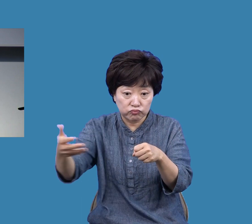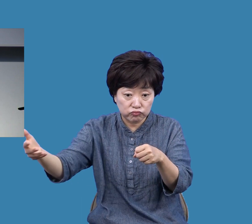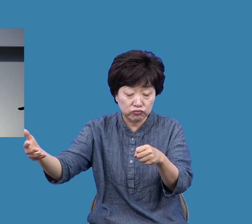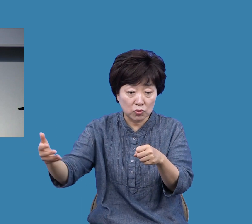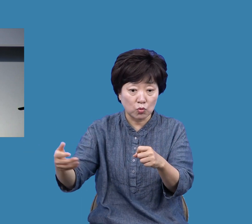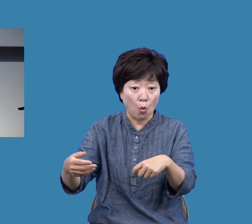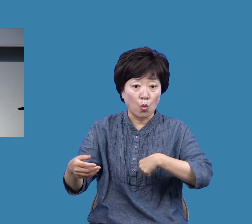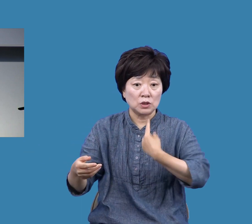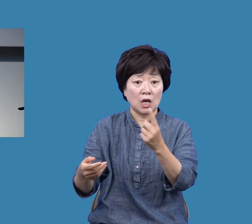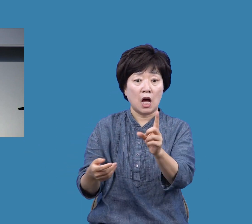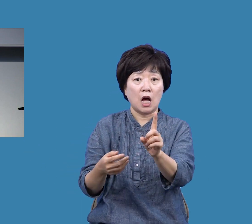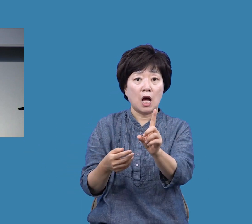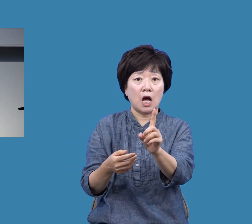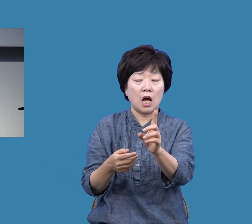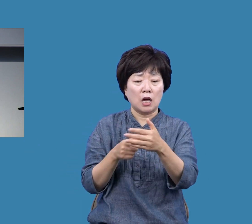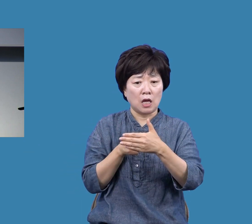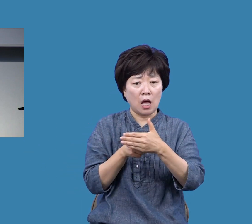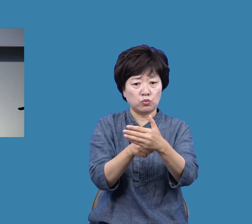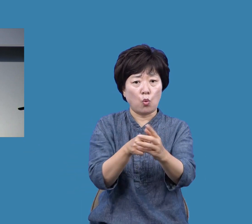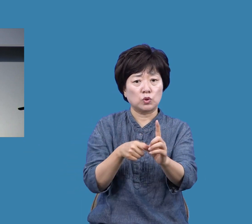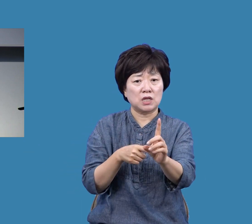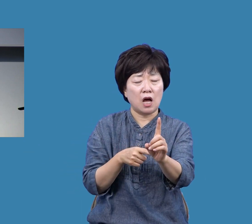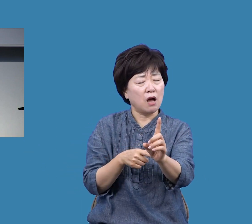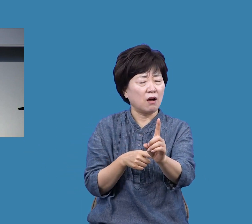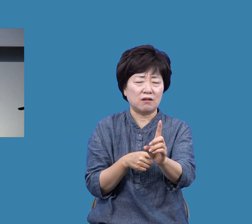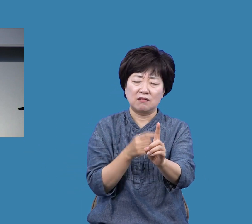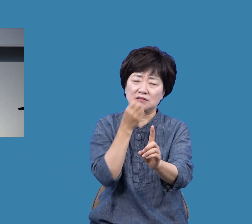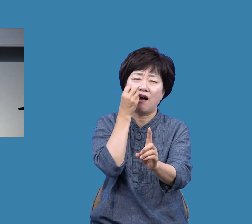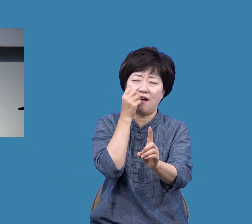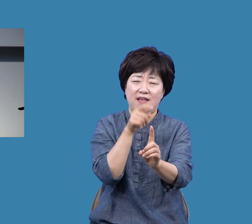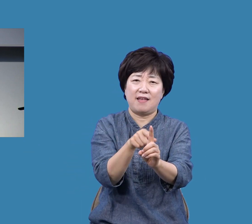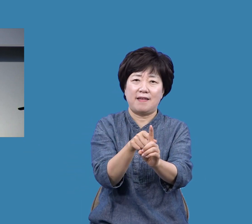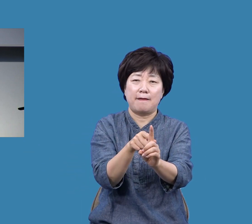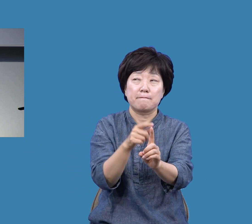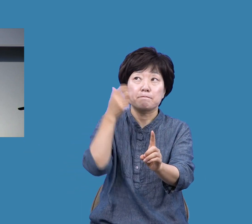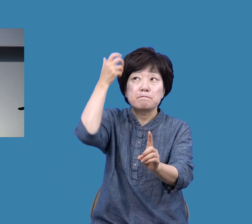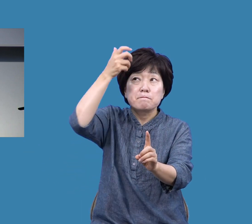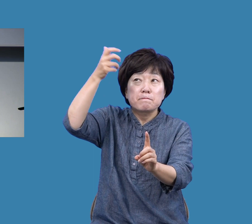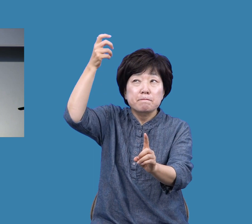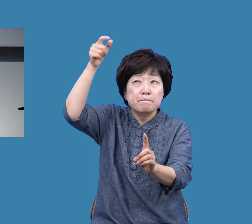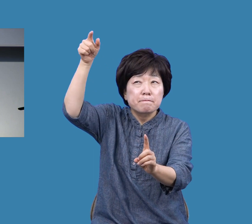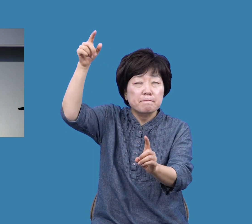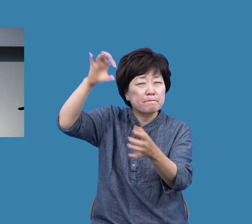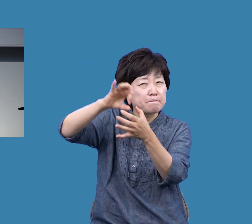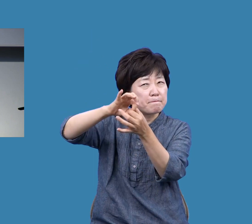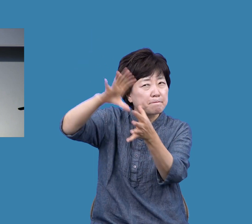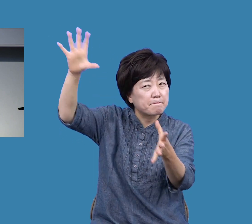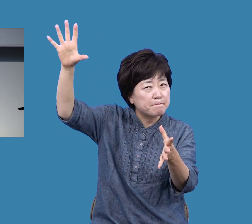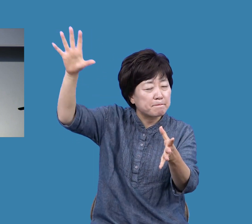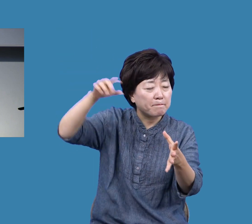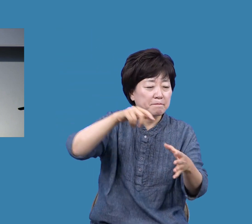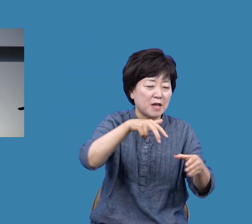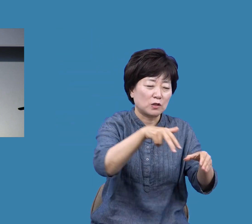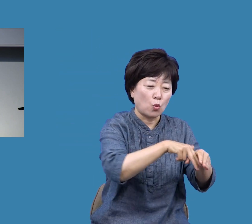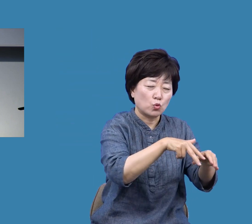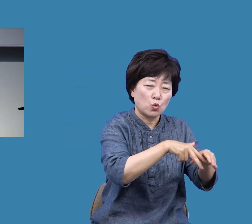그게 이상한 거잖아. 예. 그것은 영적인 걸 추구해 온 게 아니라는 거예요. 종교를 추구해 온